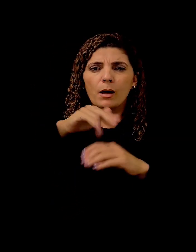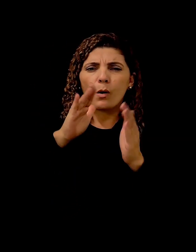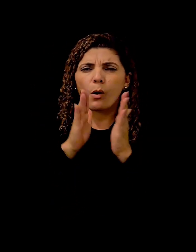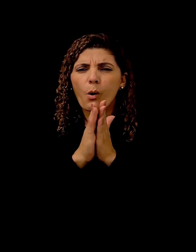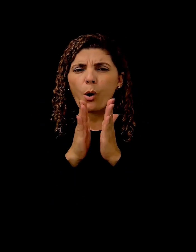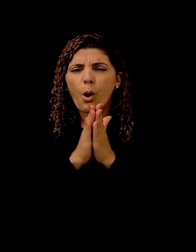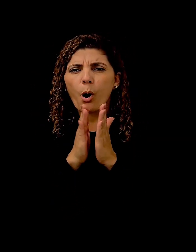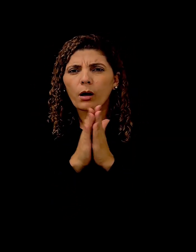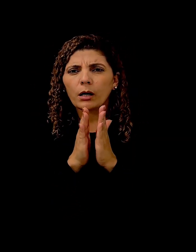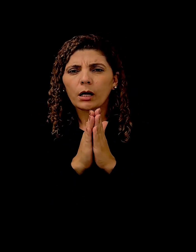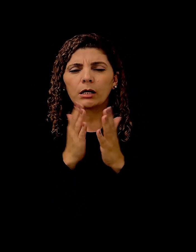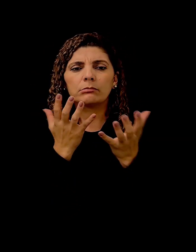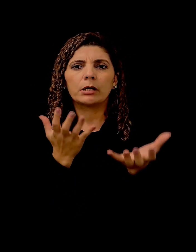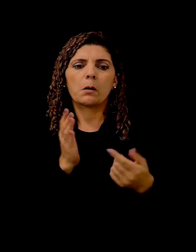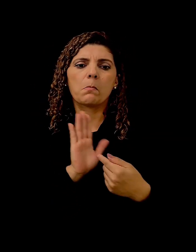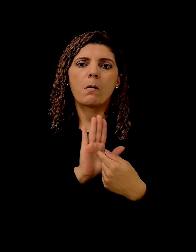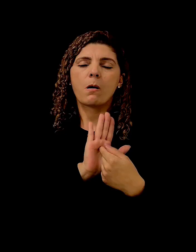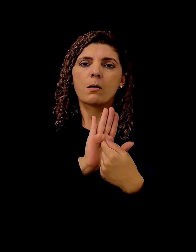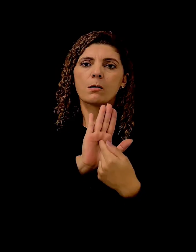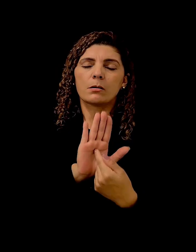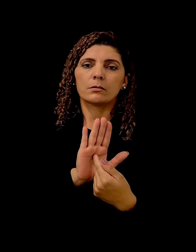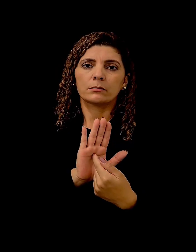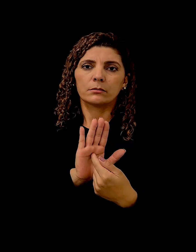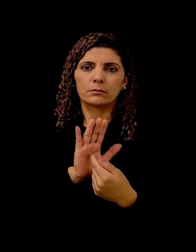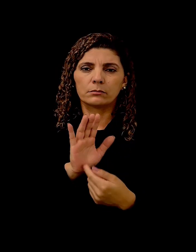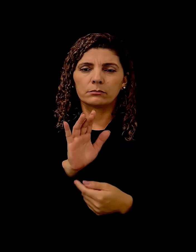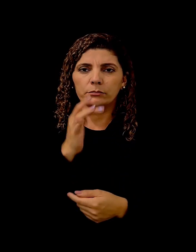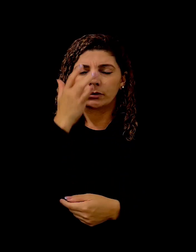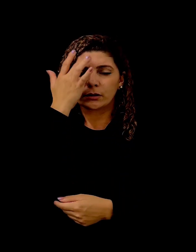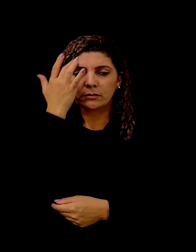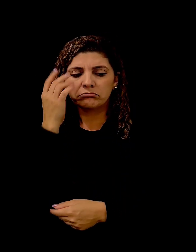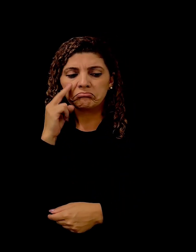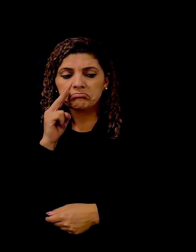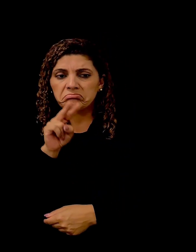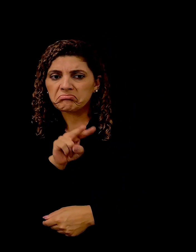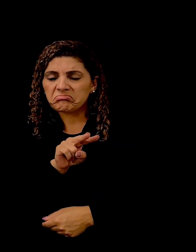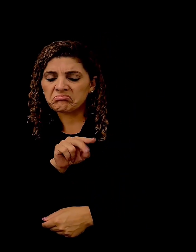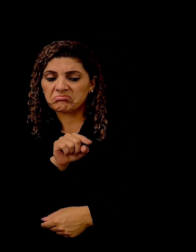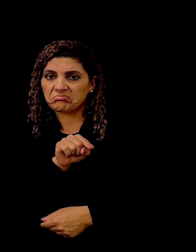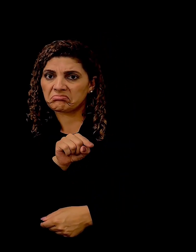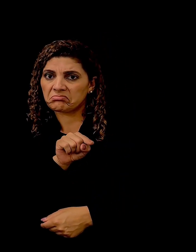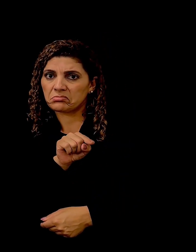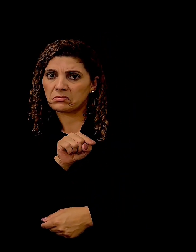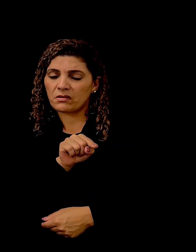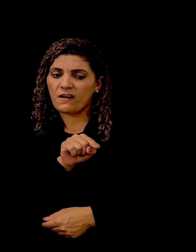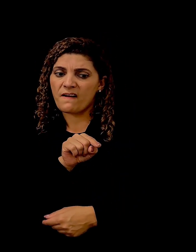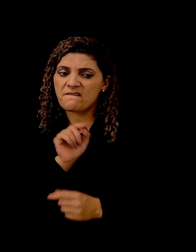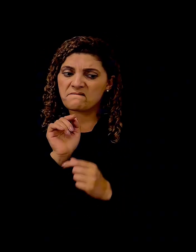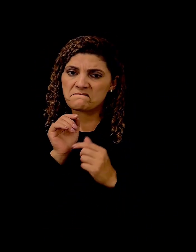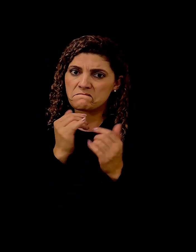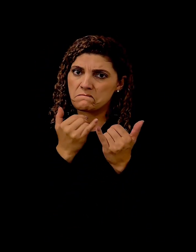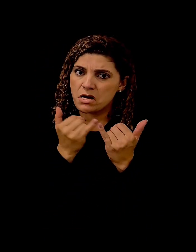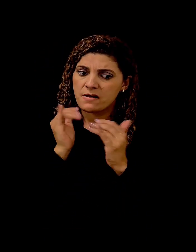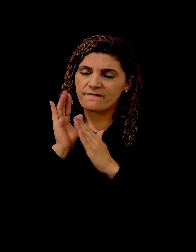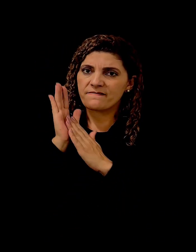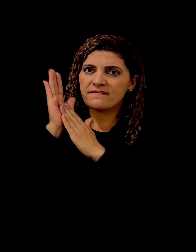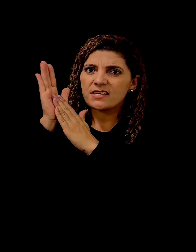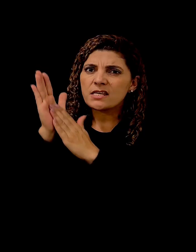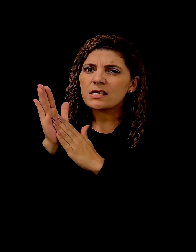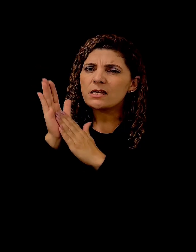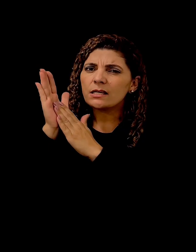chamar a atenção, as pessoas que passam falam assim, olha só, que pessoa fiel, essa pessoa é fiel